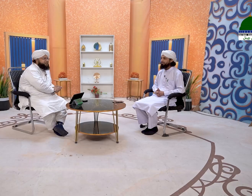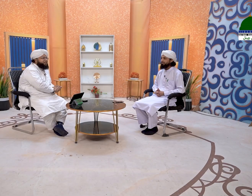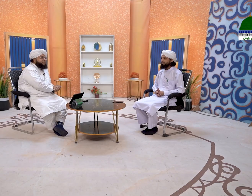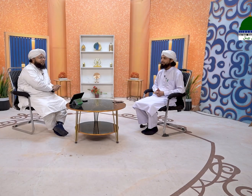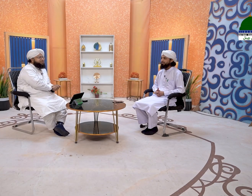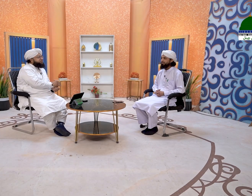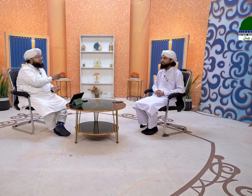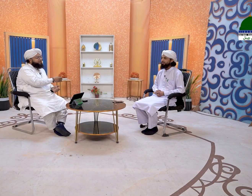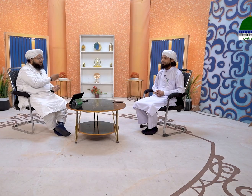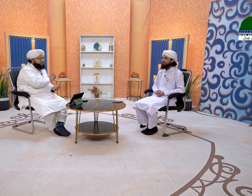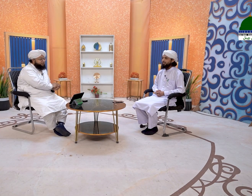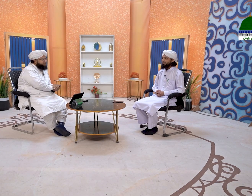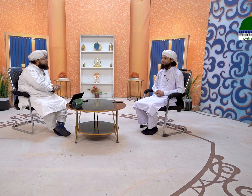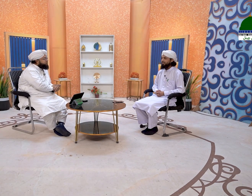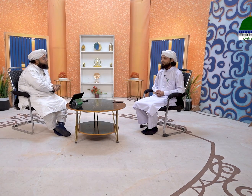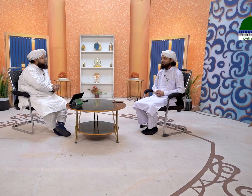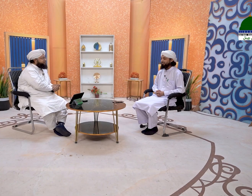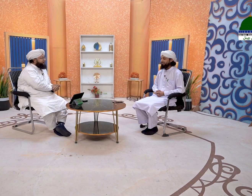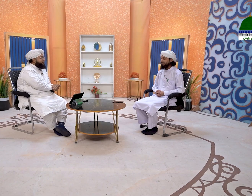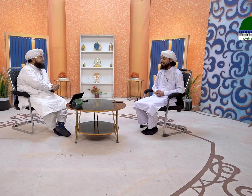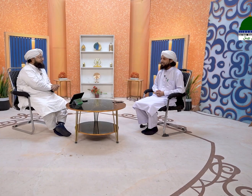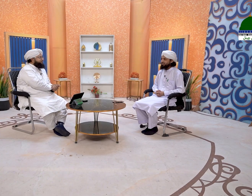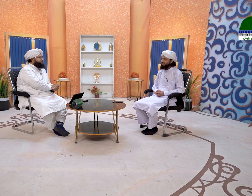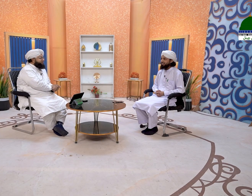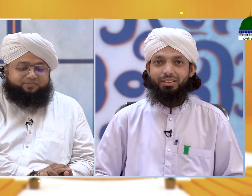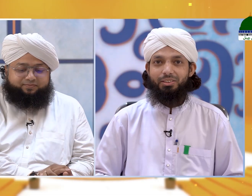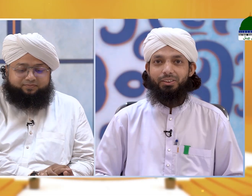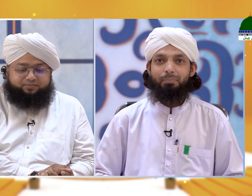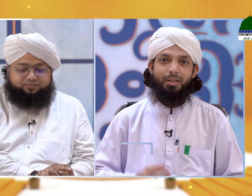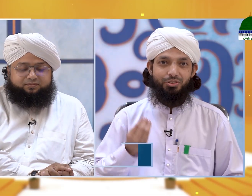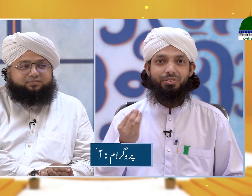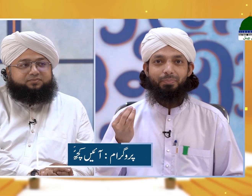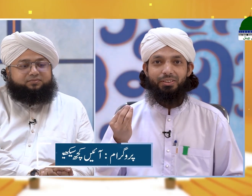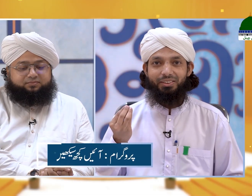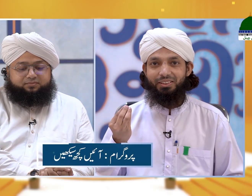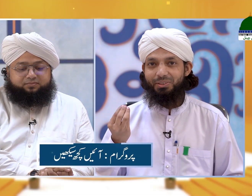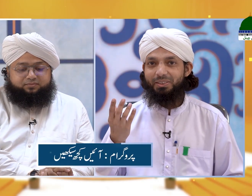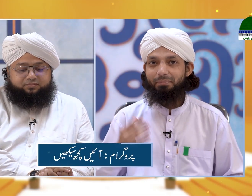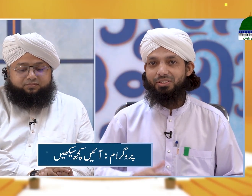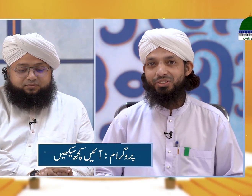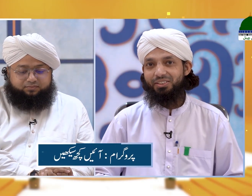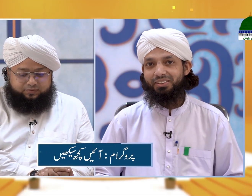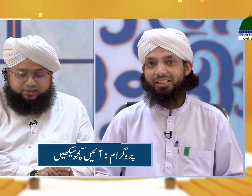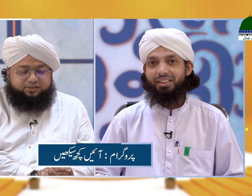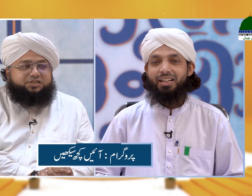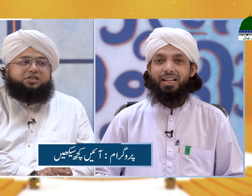شاہد اتاری۔ جی شاہد بھائی، آج آپ ہمیں کون کون سے اشارے سکھا رہے ہیں؟ آج انشاءاللہ عز و جل ہم 5 پنجتن کی نسبت سے 5 اشارے سیکھیں گے۔ جی